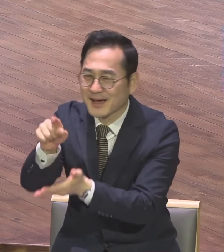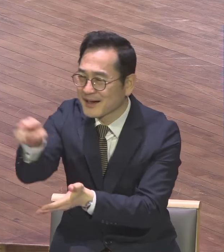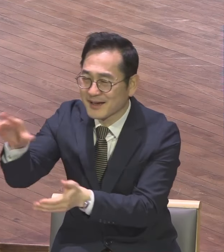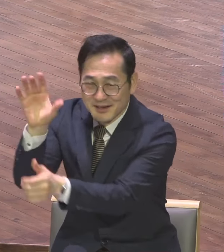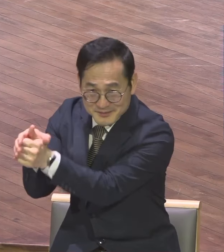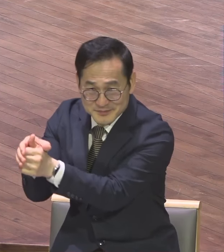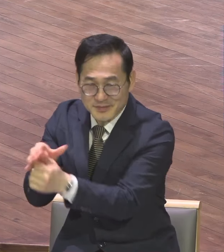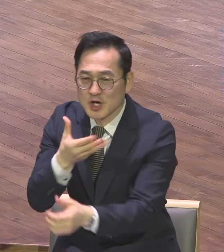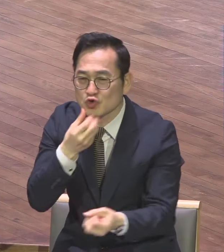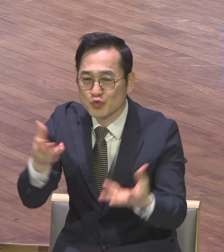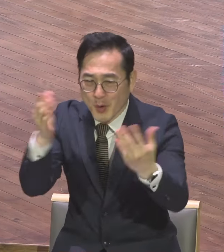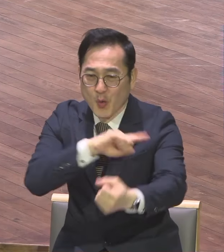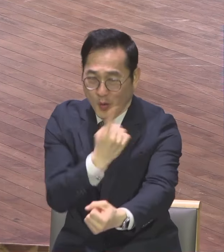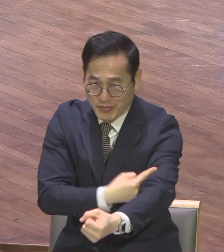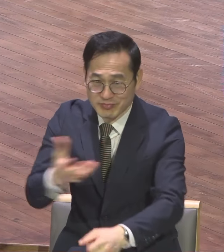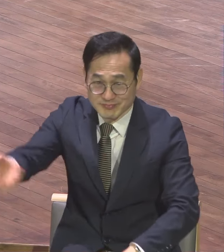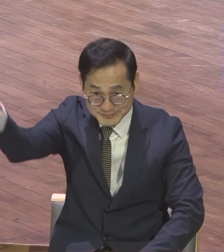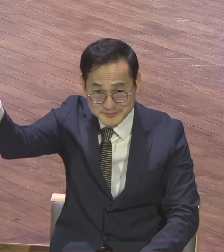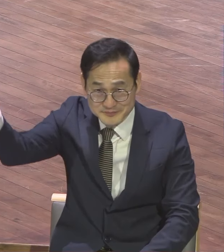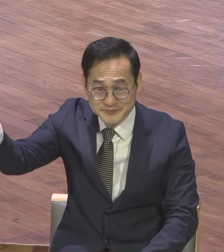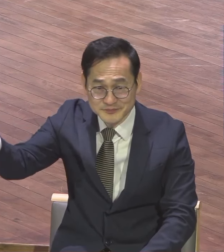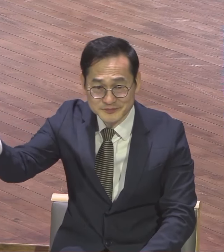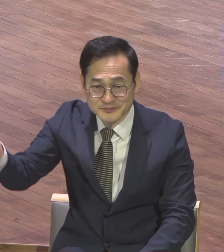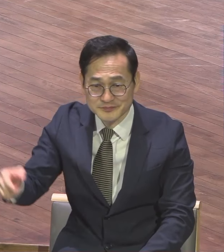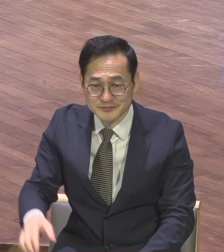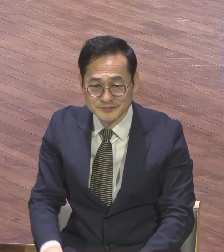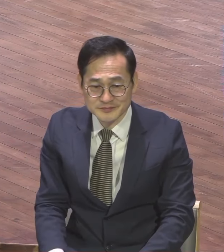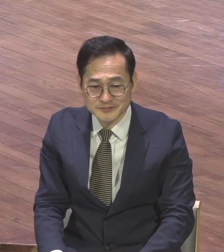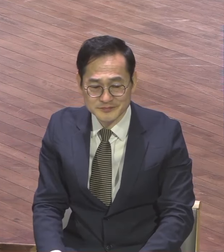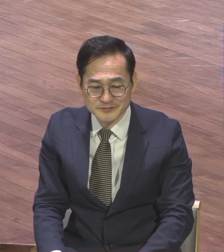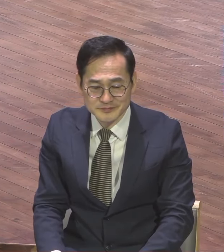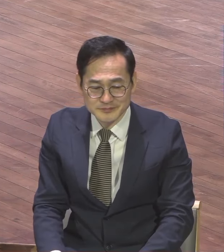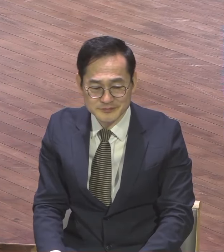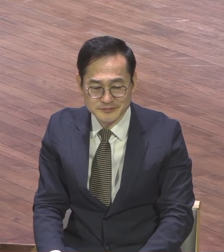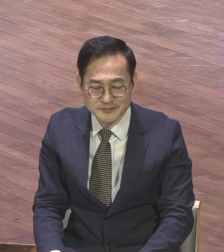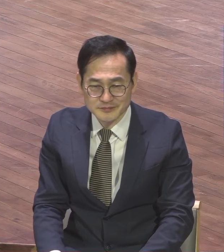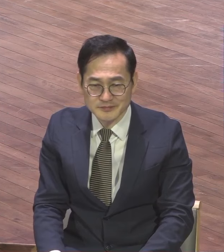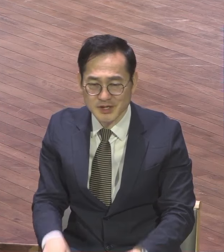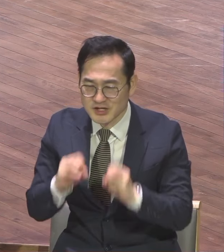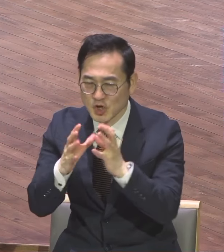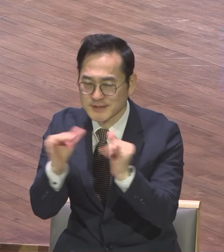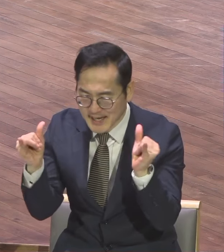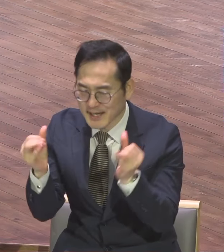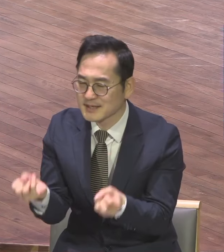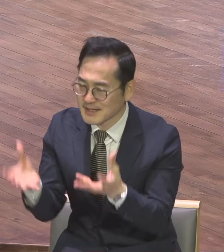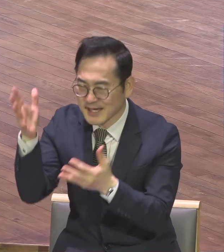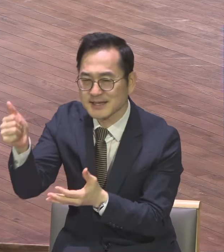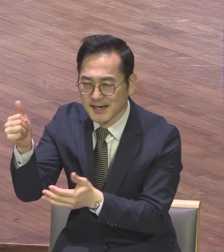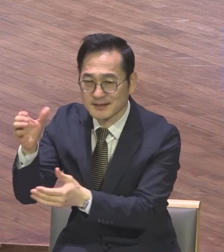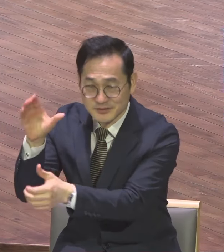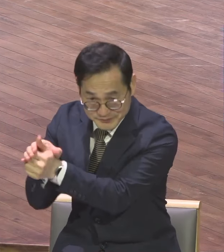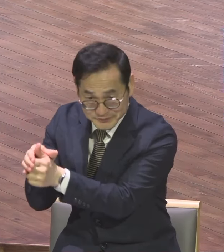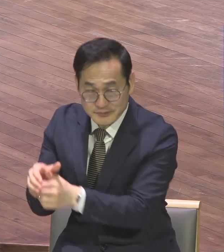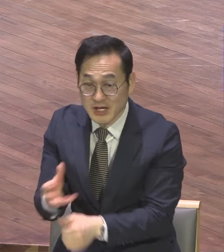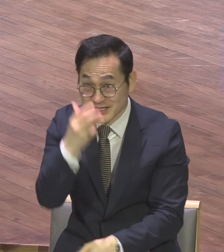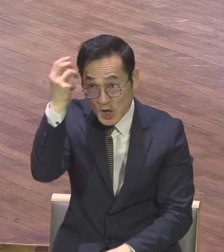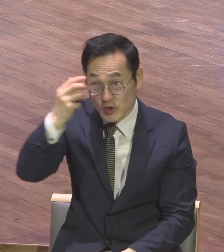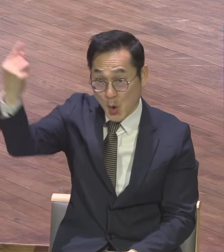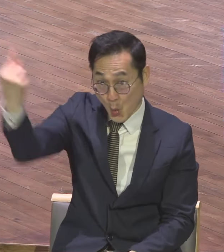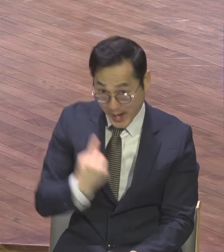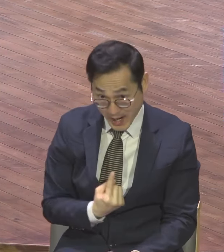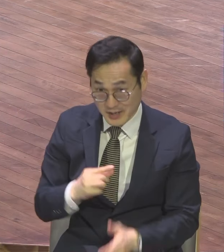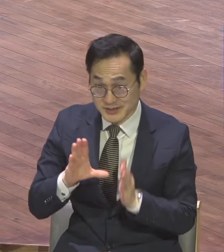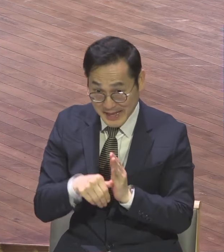제사장들이 축복을 했어요. 선지자 제사장들 축복권이 있었어요. 그런데 성령시대에 와서